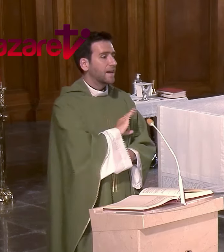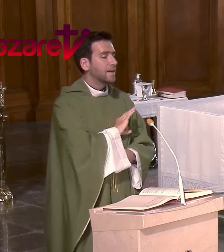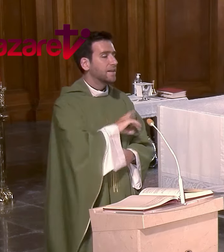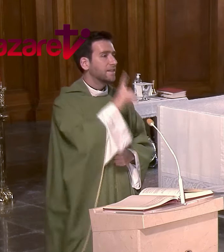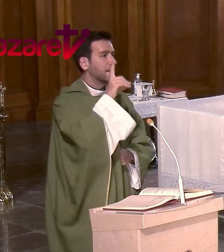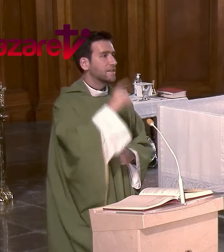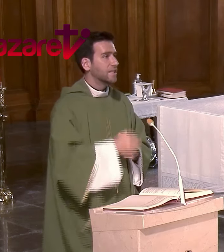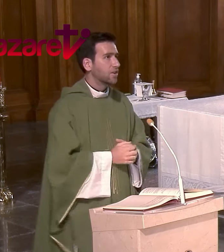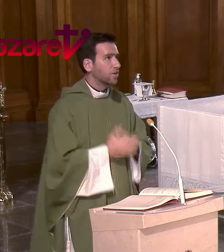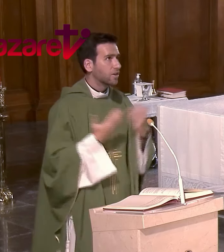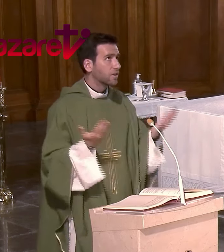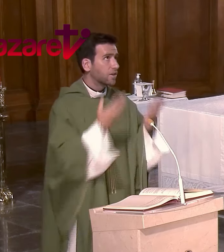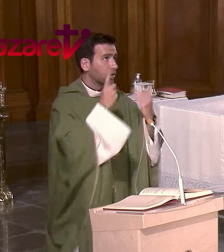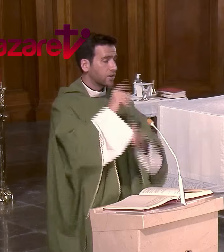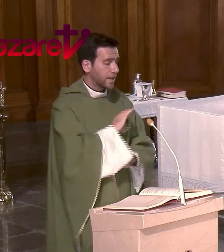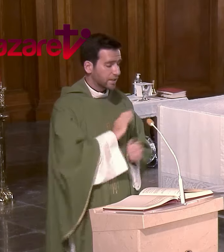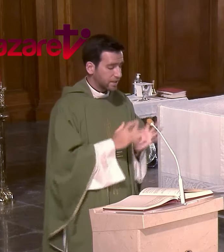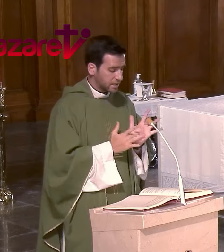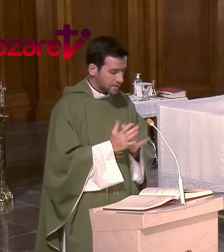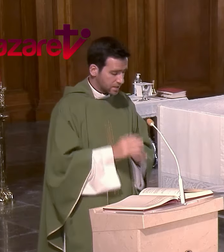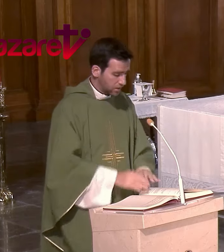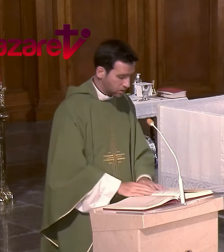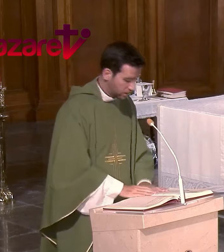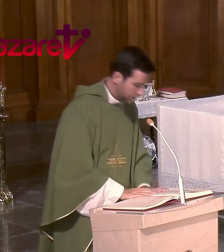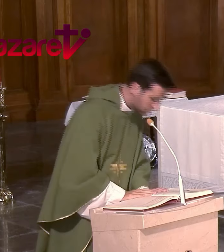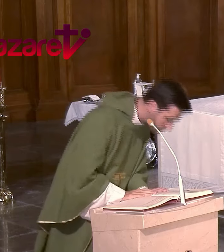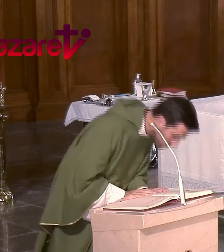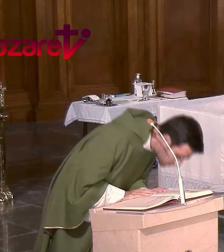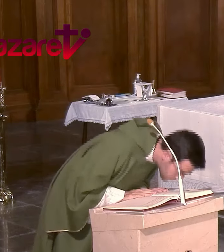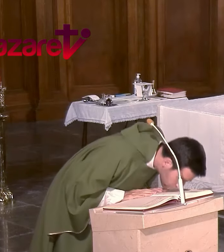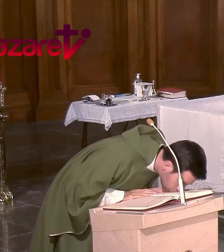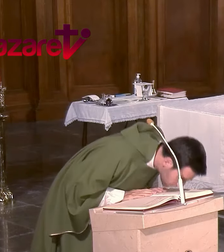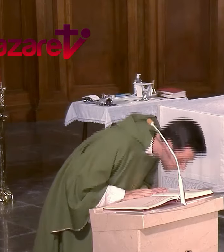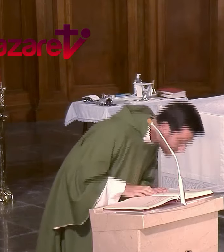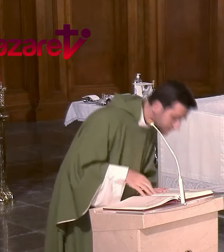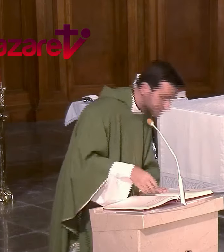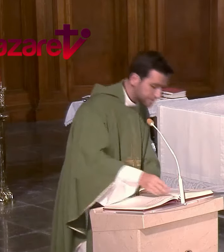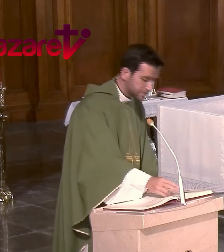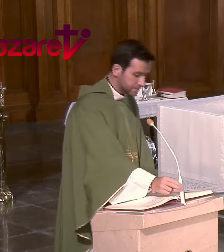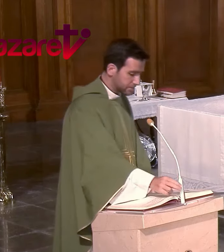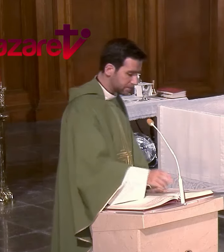Palabra del Señor. Gloria a ti, Señor Jesús.